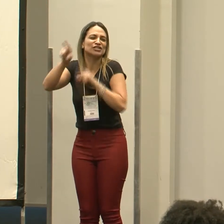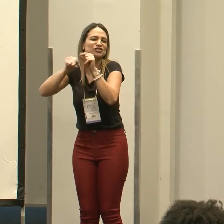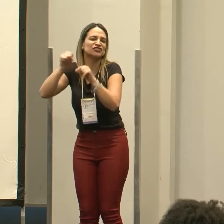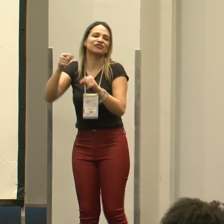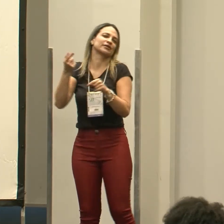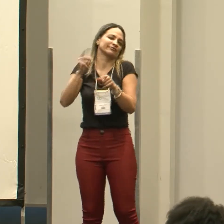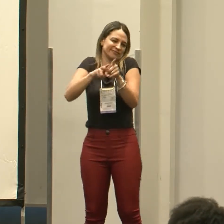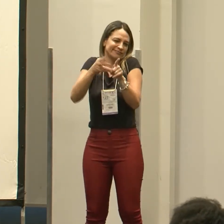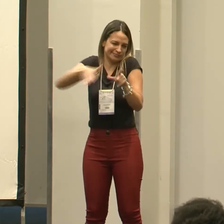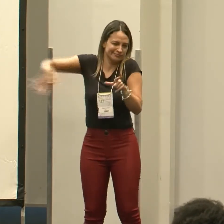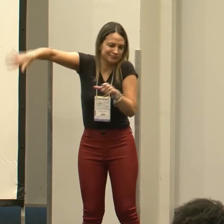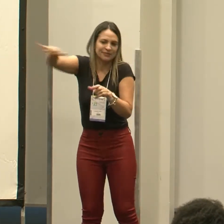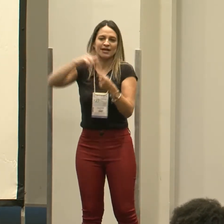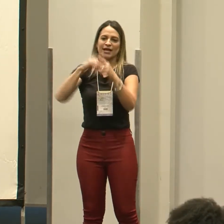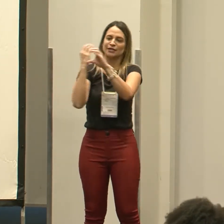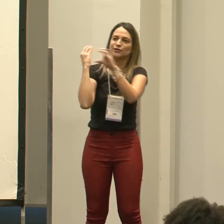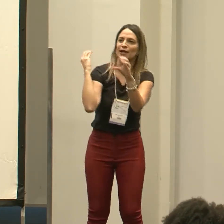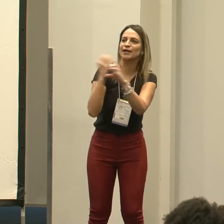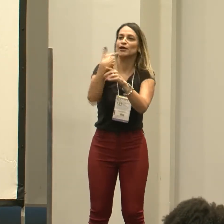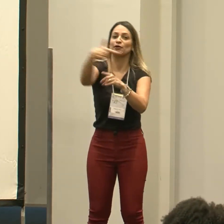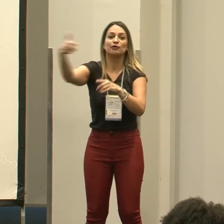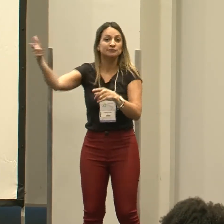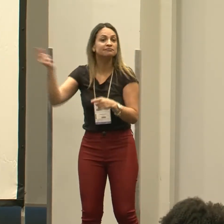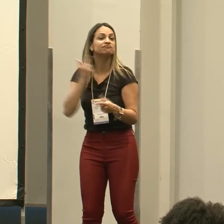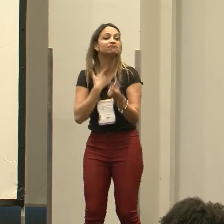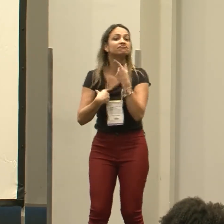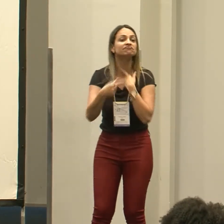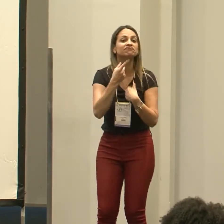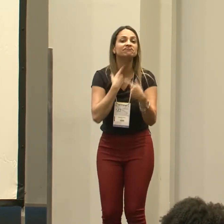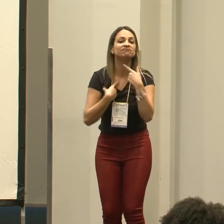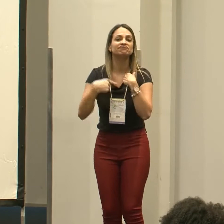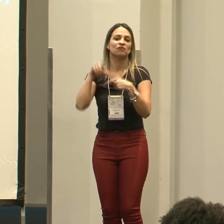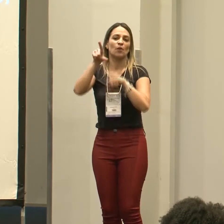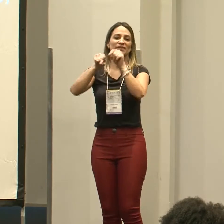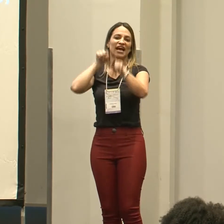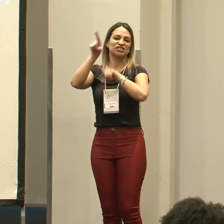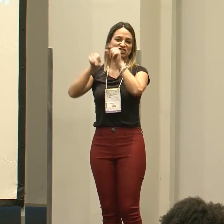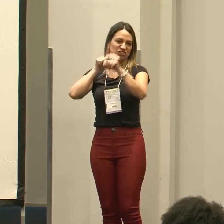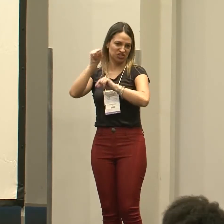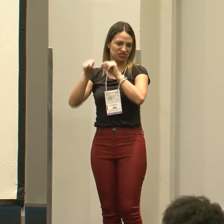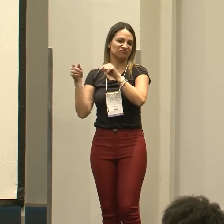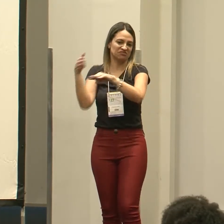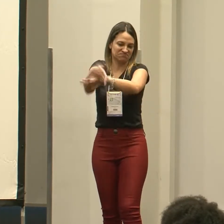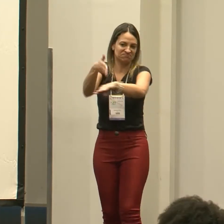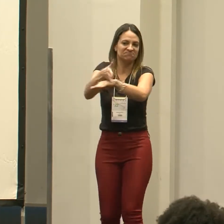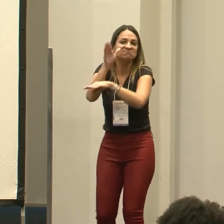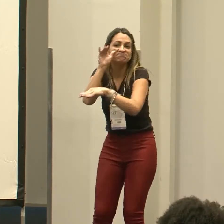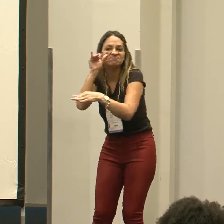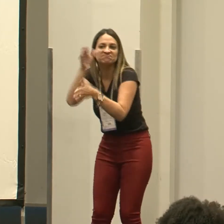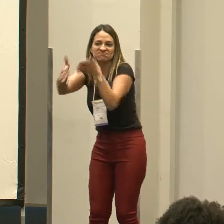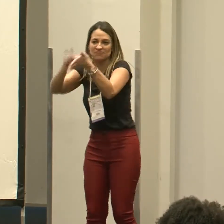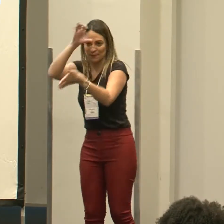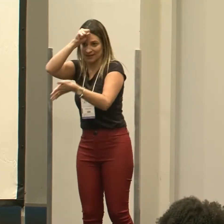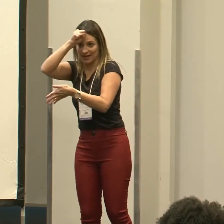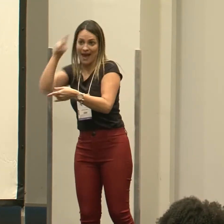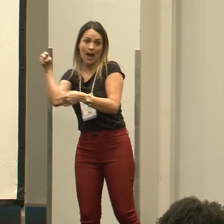como bacharelado, em geral, ou, sei lá, engenharia, etc., a disciplina é oferecida como